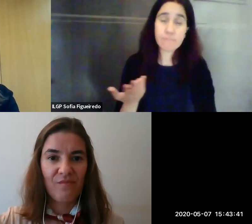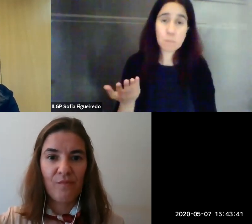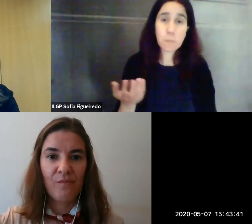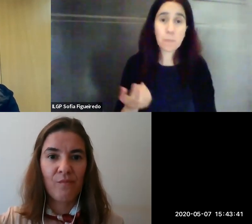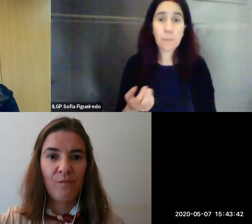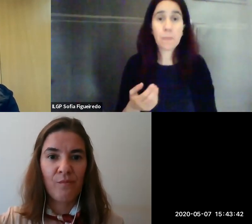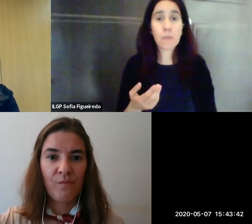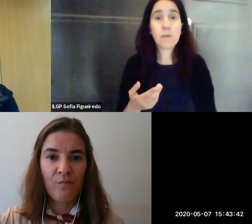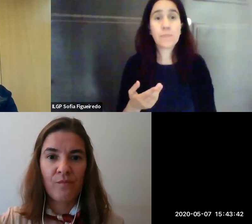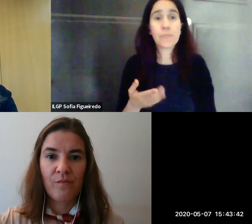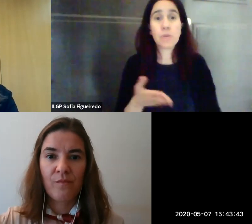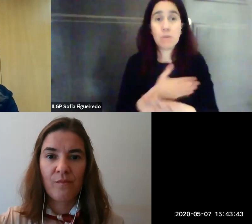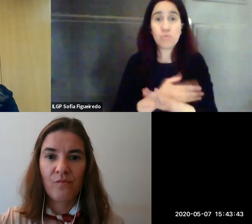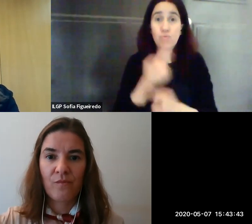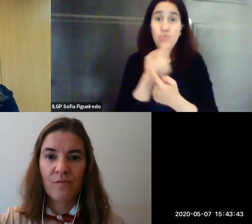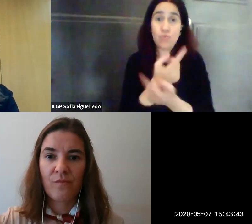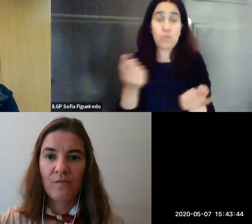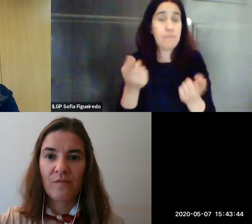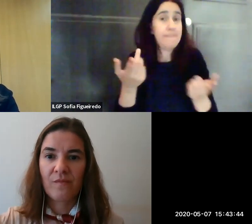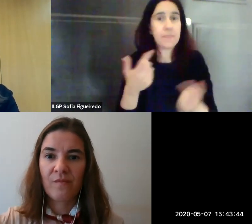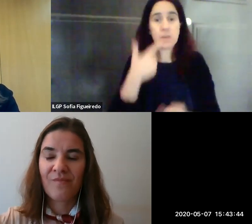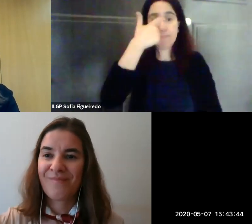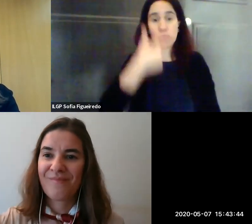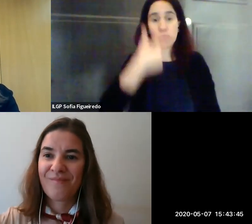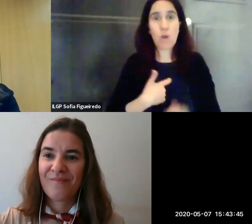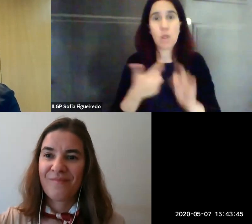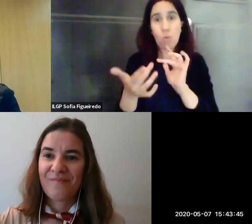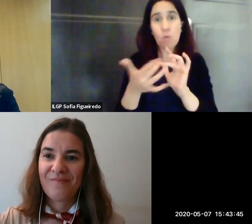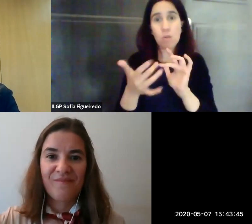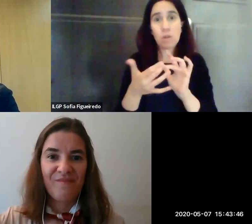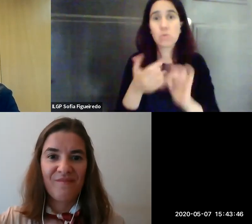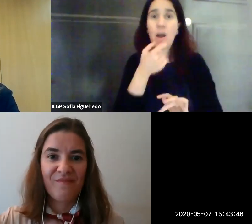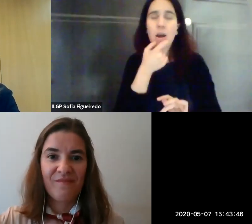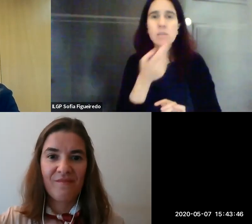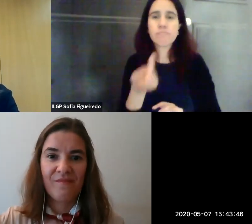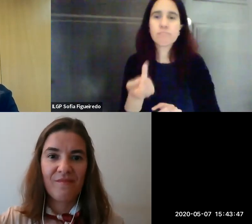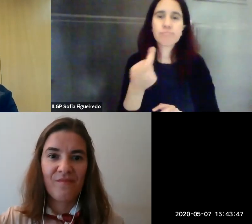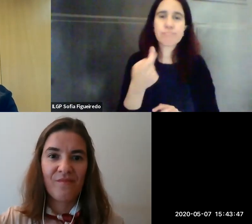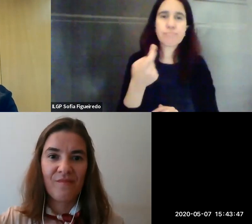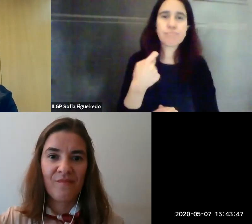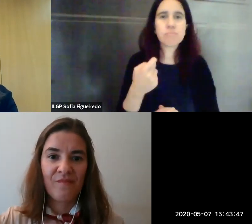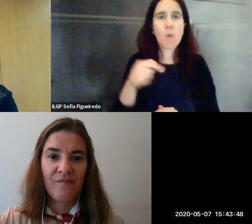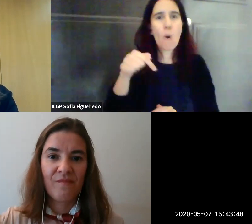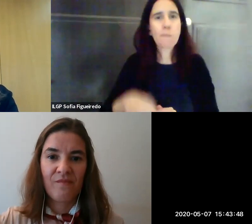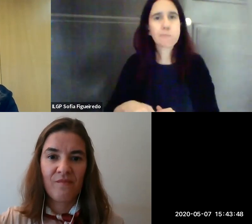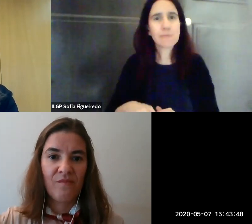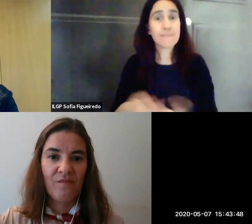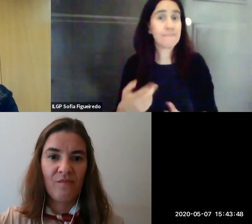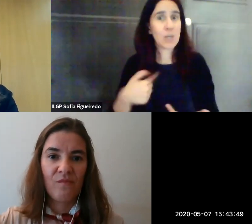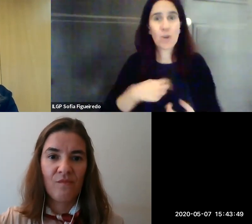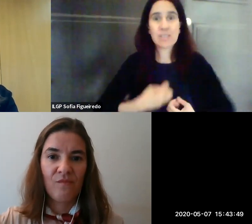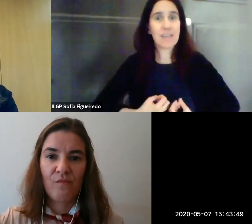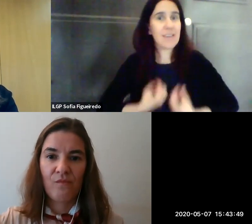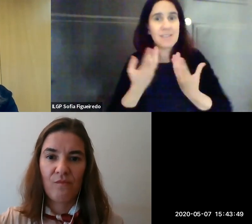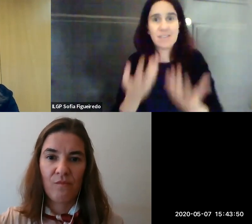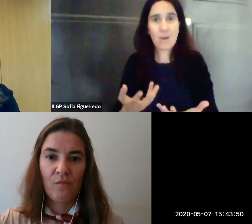Como eu disse, o contacto pessoal implica ter o feedback no imediato e, portanto, a nossa reação por